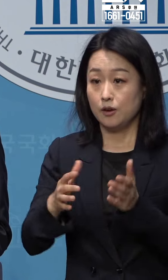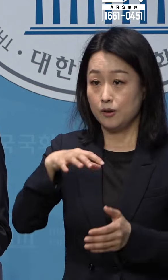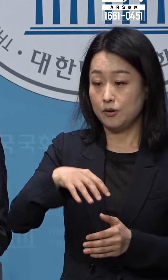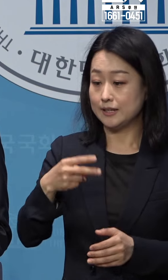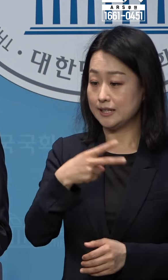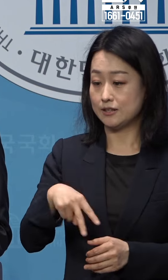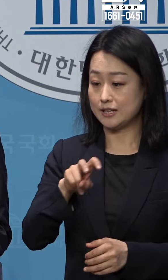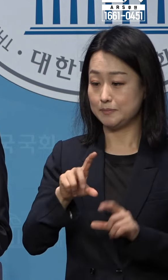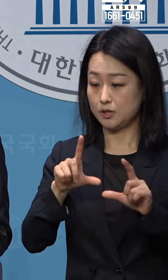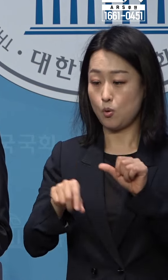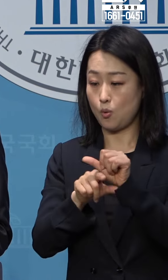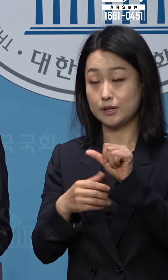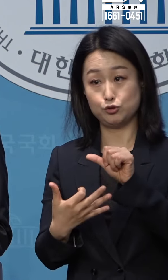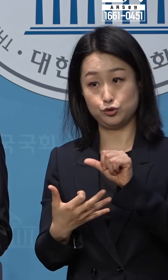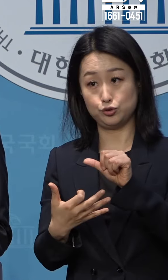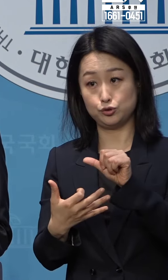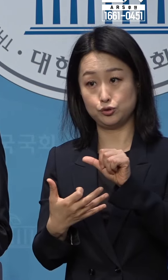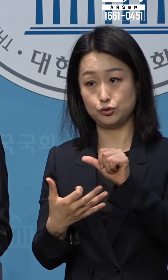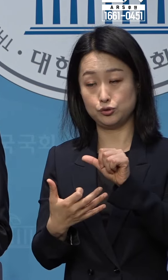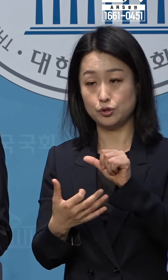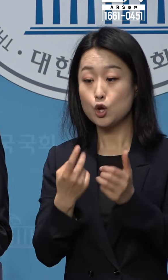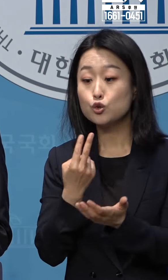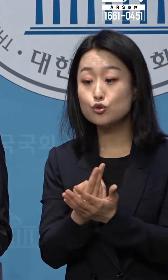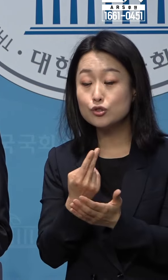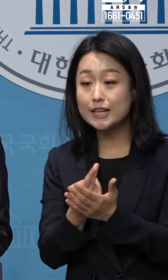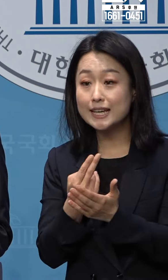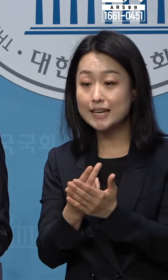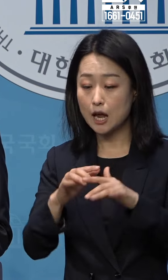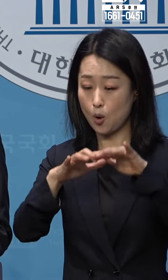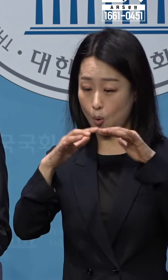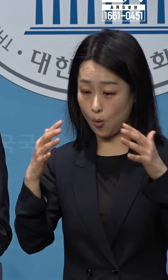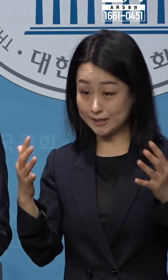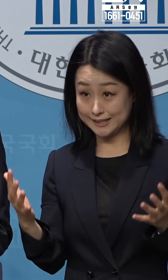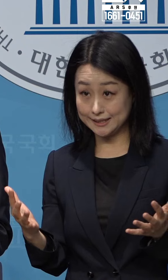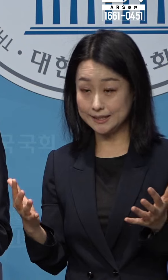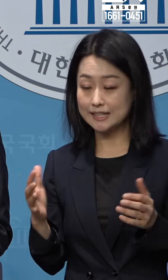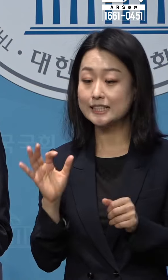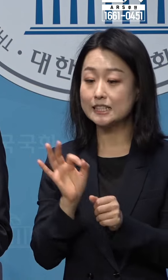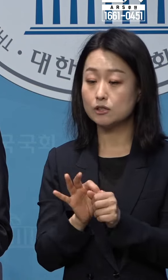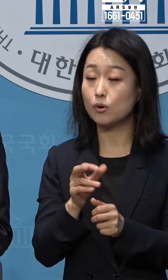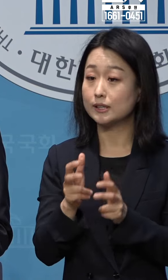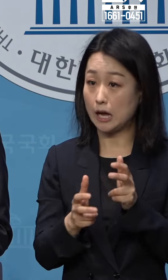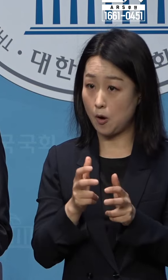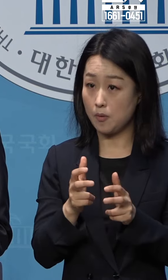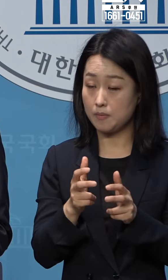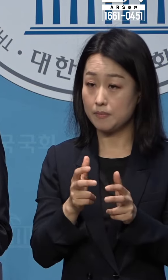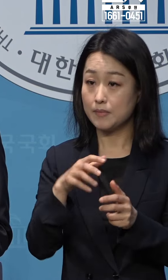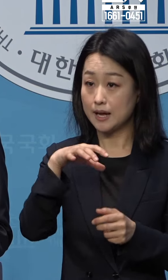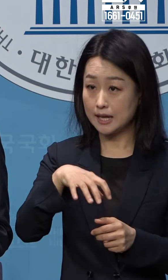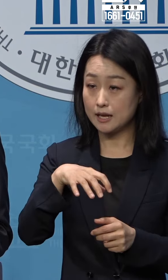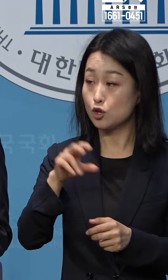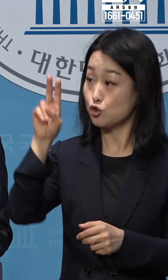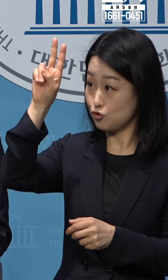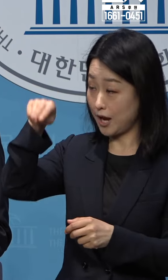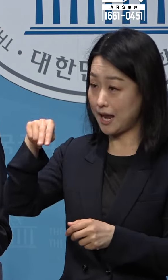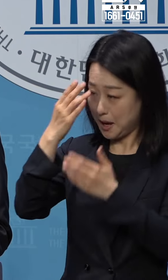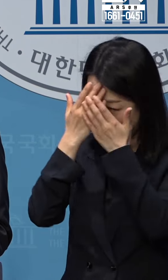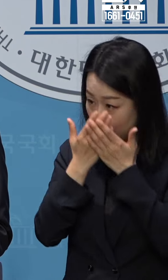2020년 5월 19일 유리온실 지원 사업에 대한 UN 대북제재 면제 승인 신청을